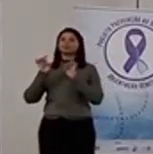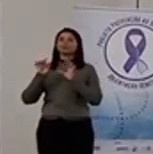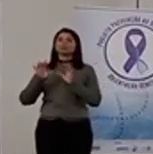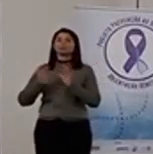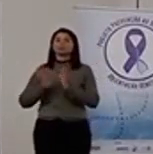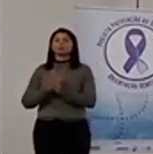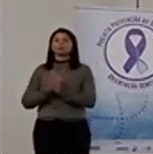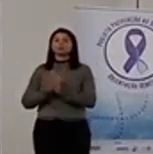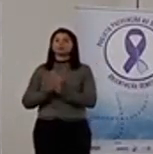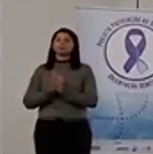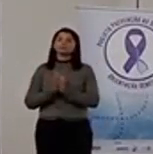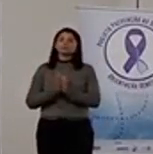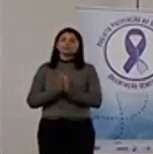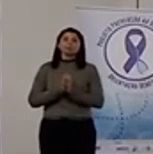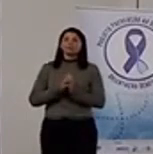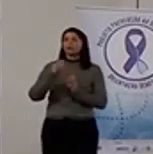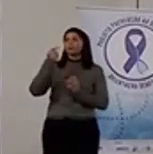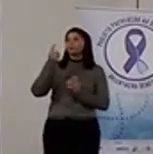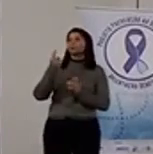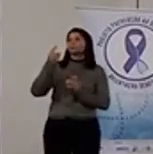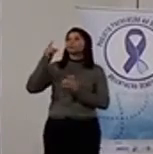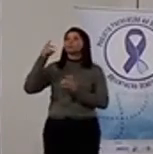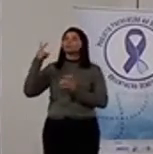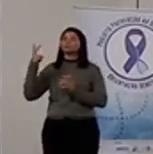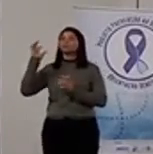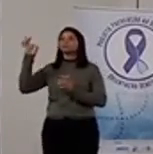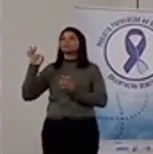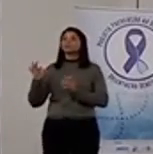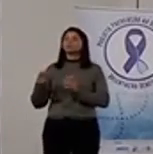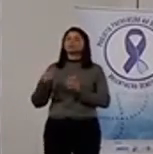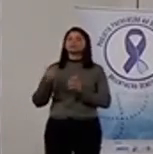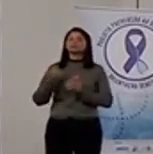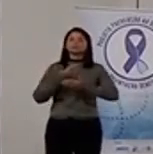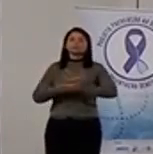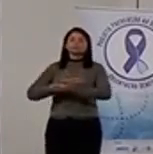dos recém-nascidos, e elas envolvem, fatores o quê?